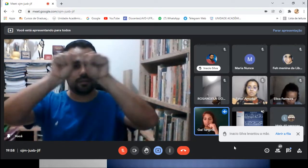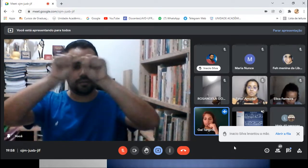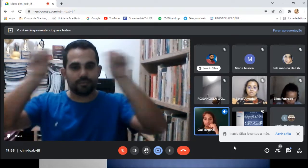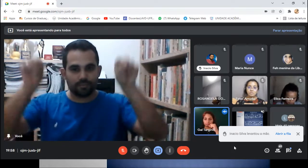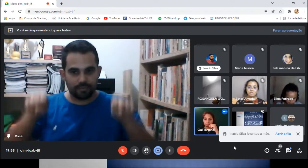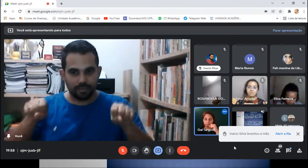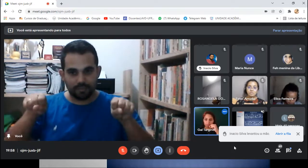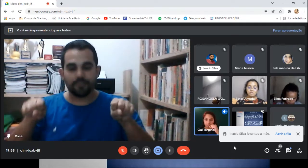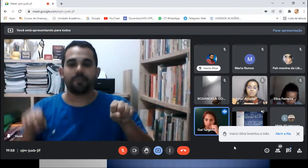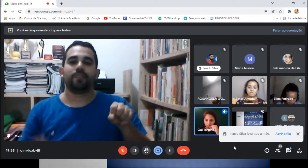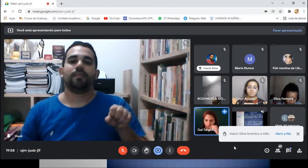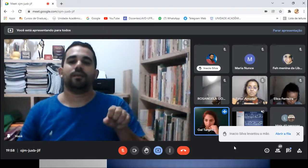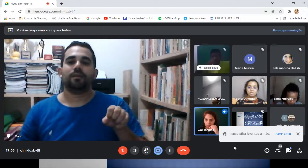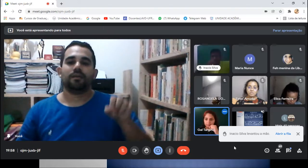Primeiro, o sistema